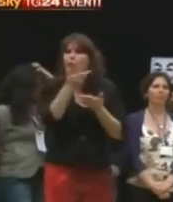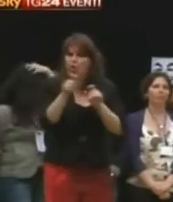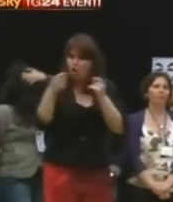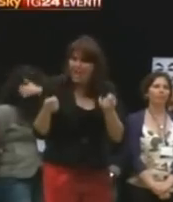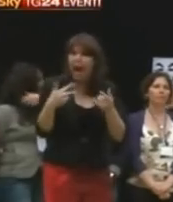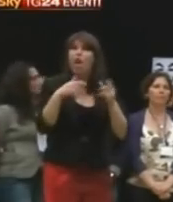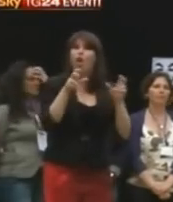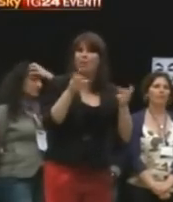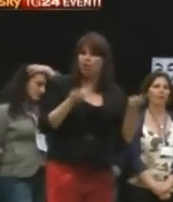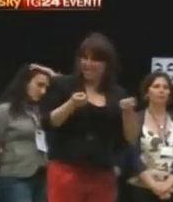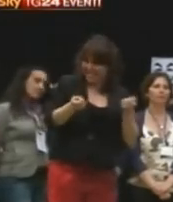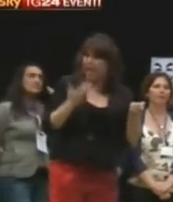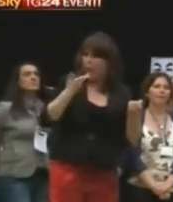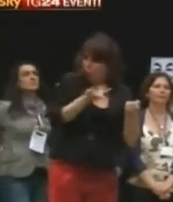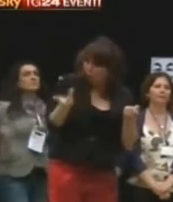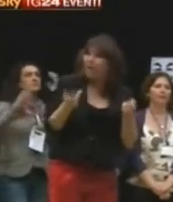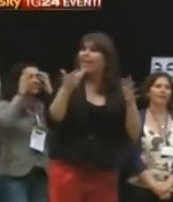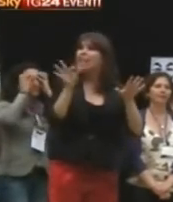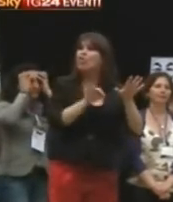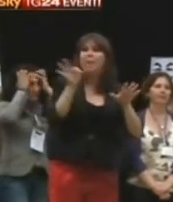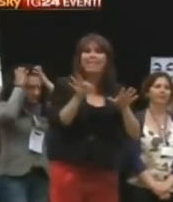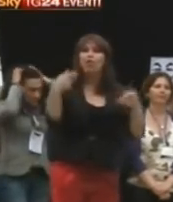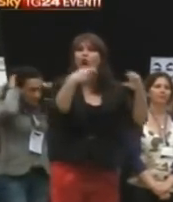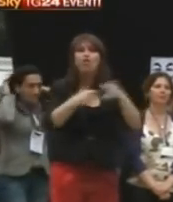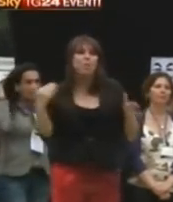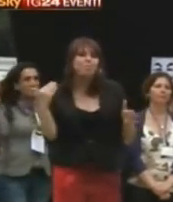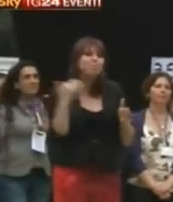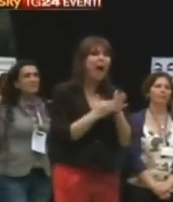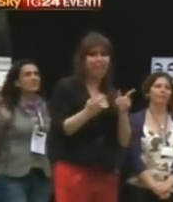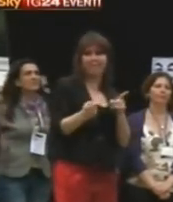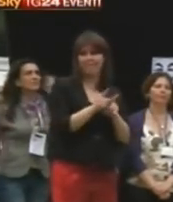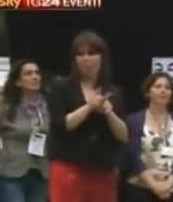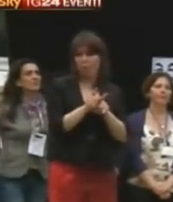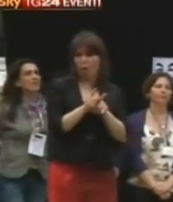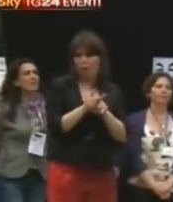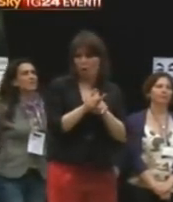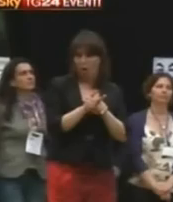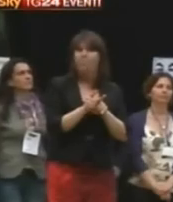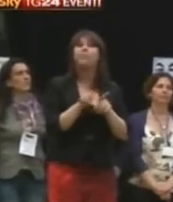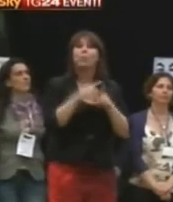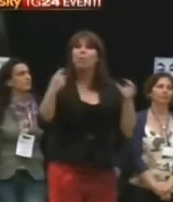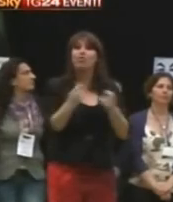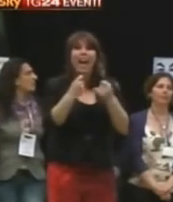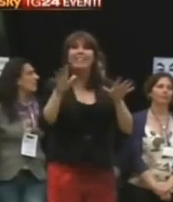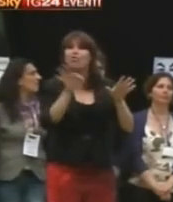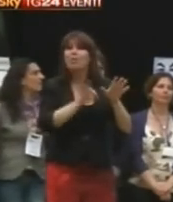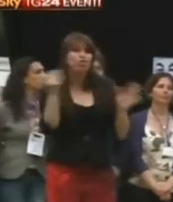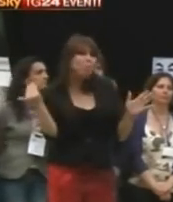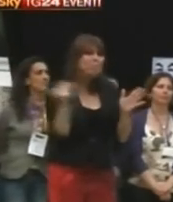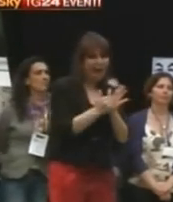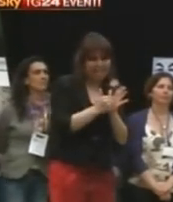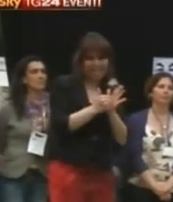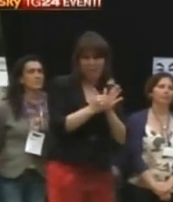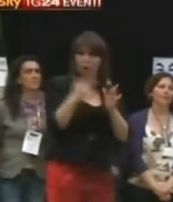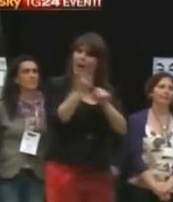o gestire una televisione, massimo il 10% delle azioni, massimo il 10% dell'introito pubblicitario, se no fai un altro mestiere,